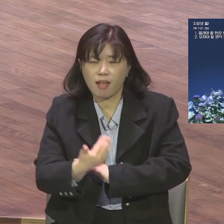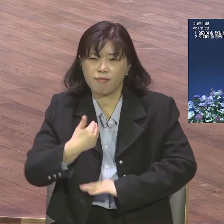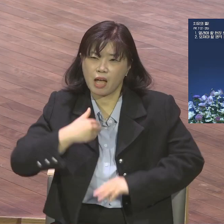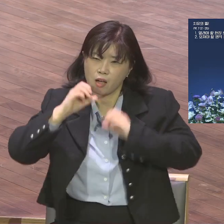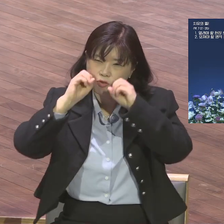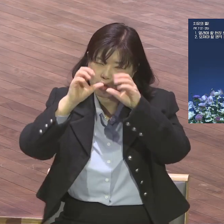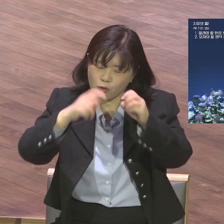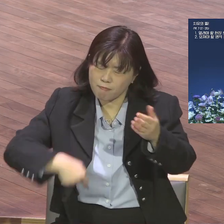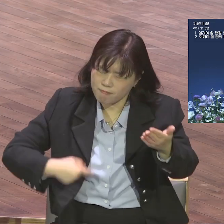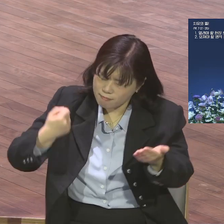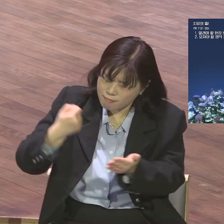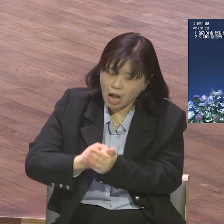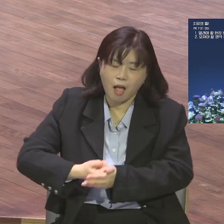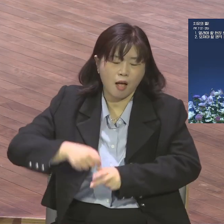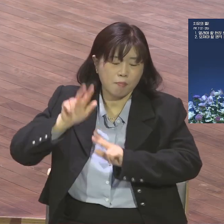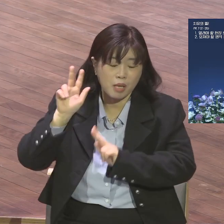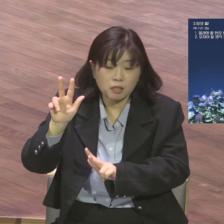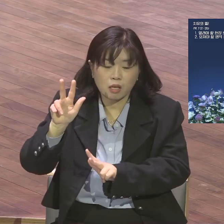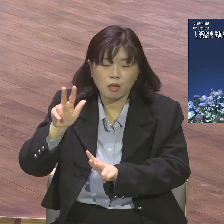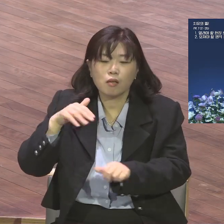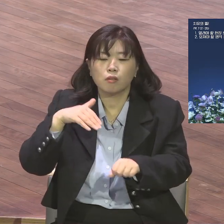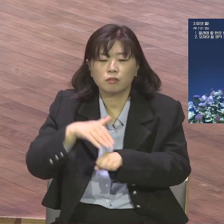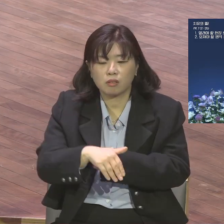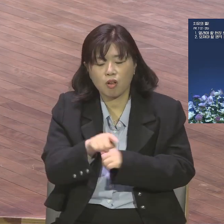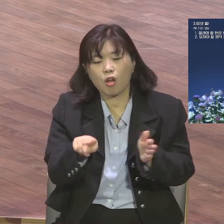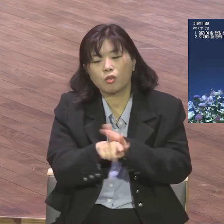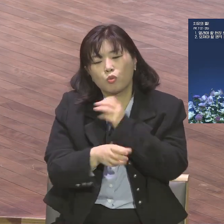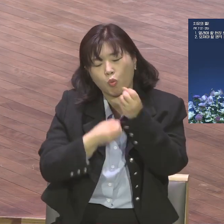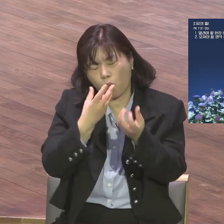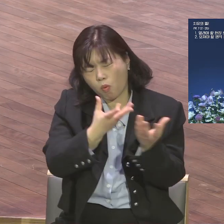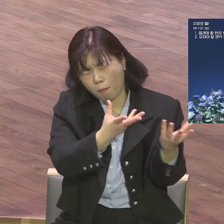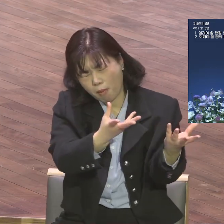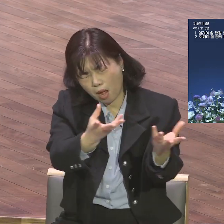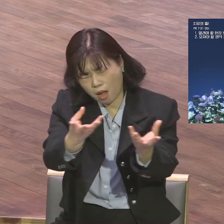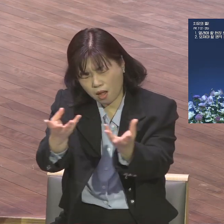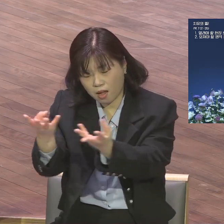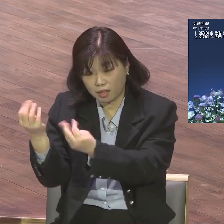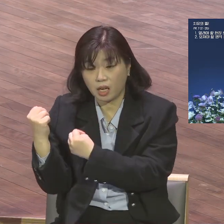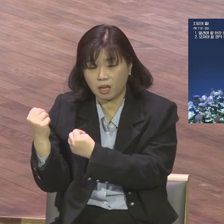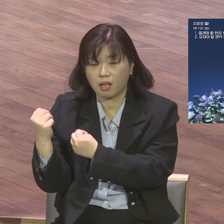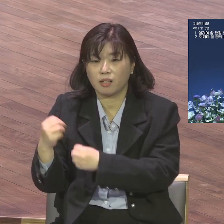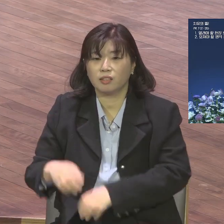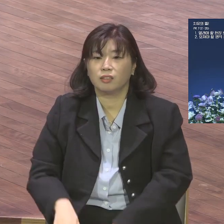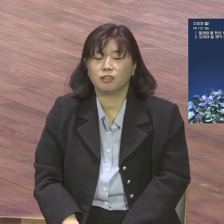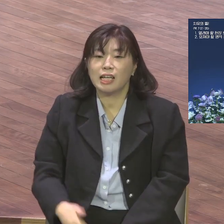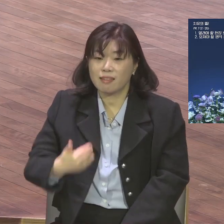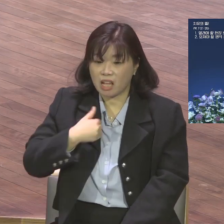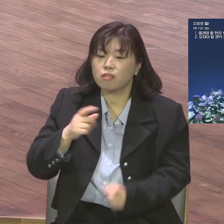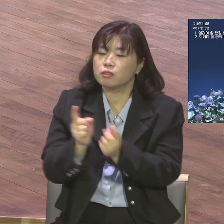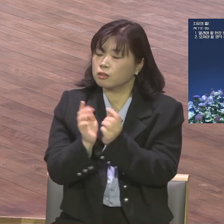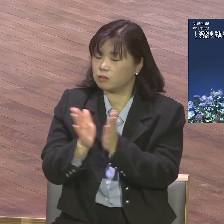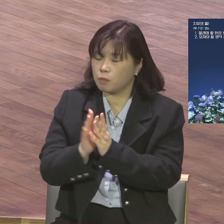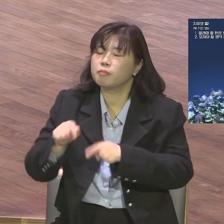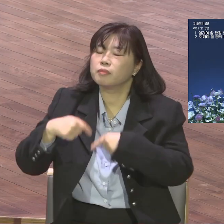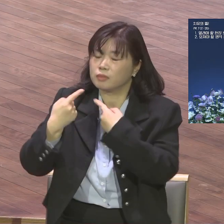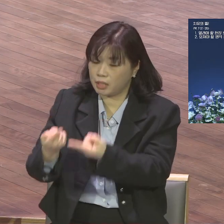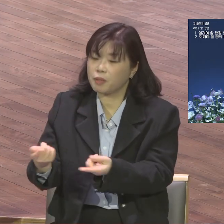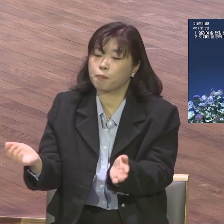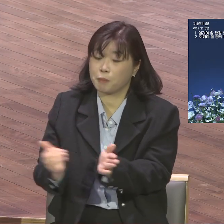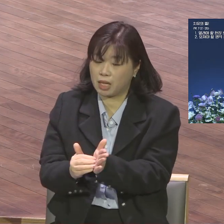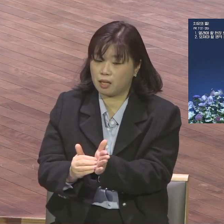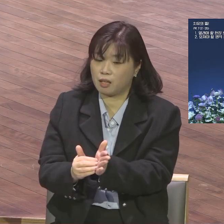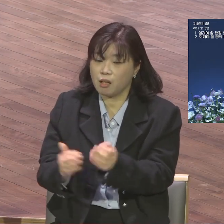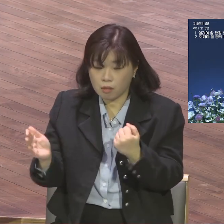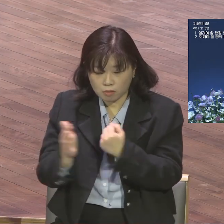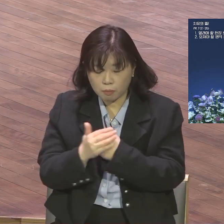말이에요. 저는 그걸 봤기 때문에 그걸 들었기 때문에 그 현장에 내가 참여했기 때문에 이번에